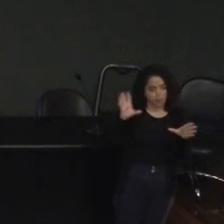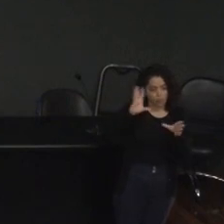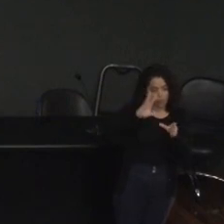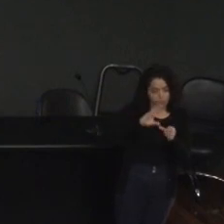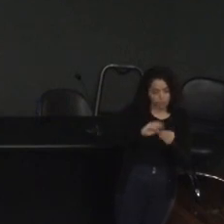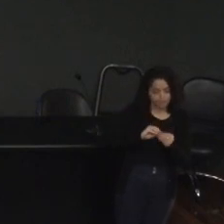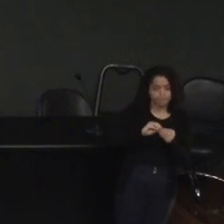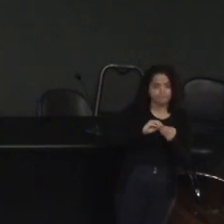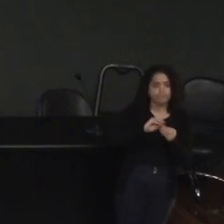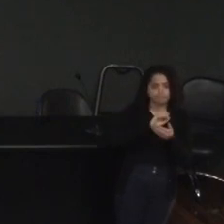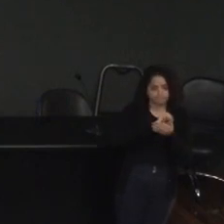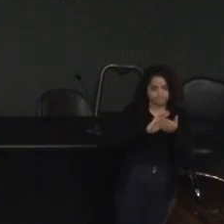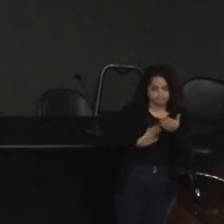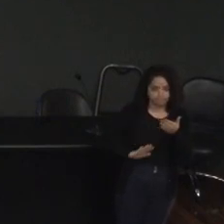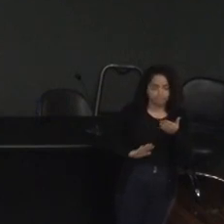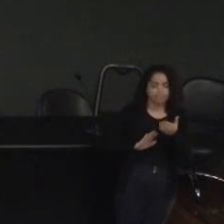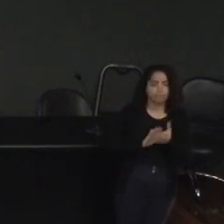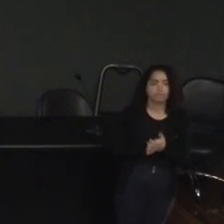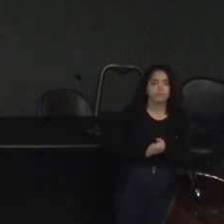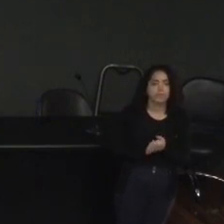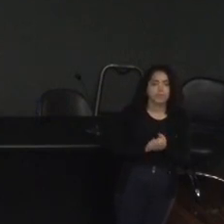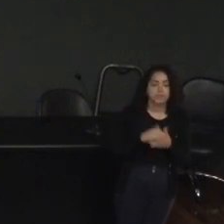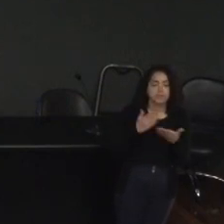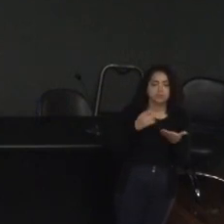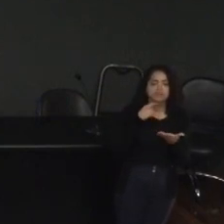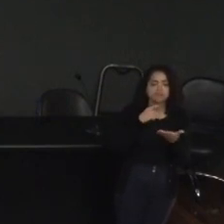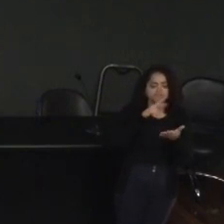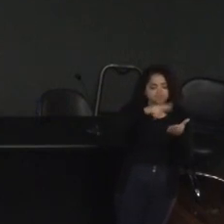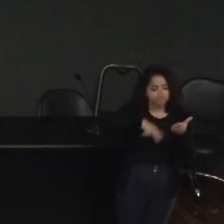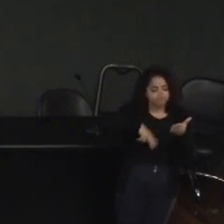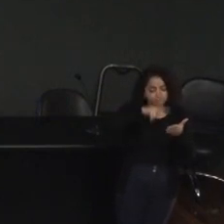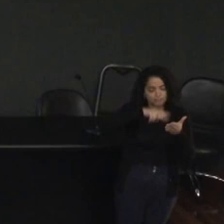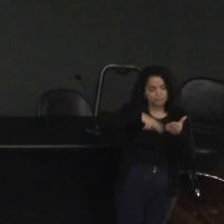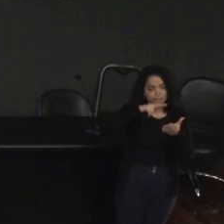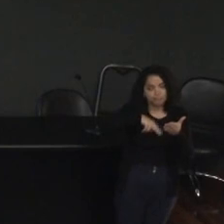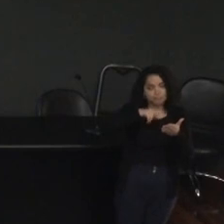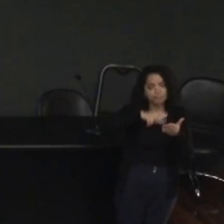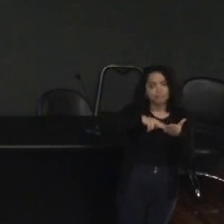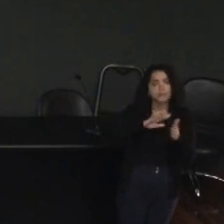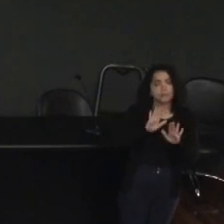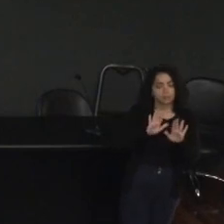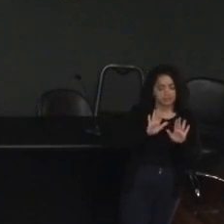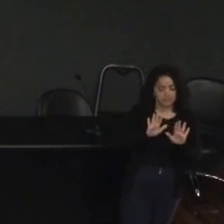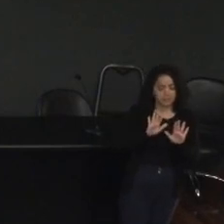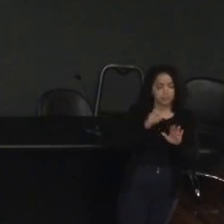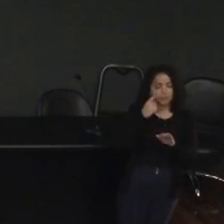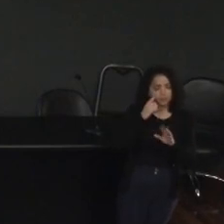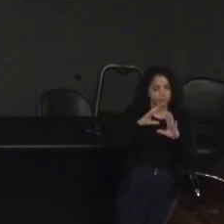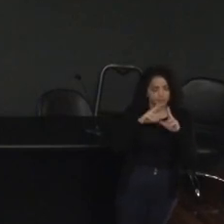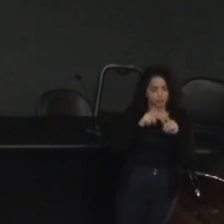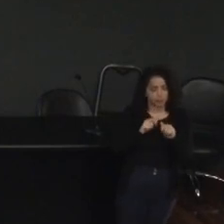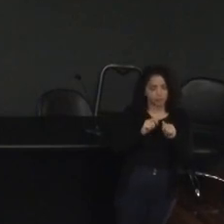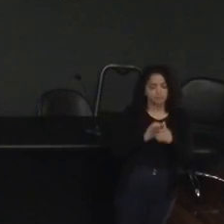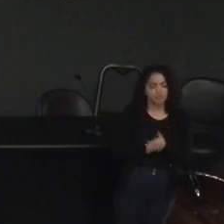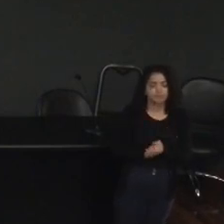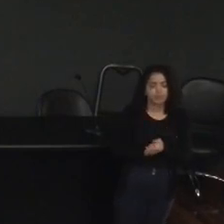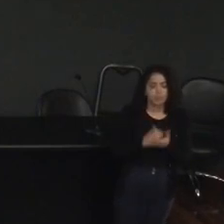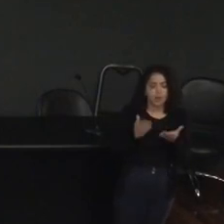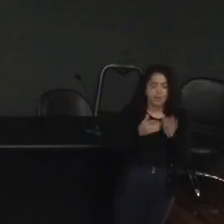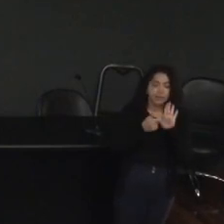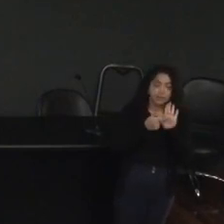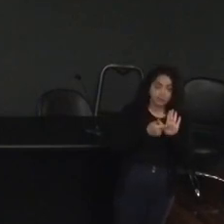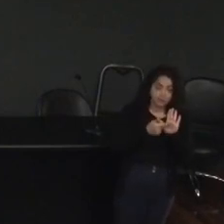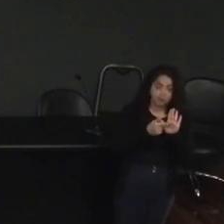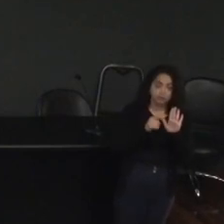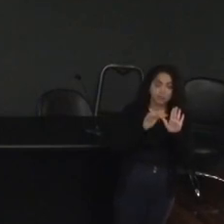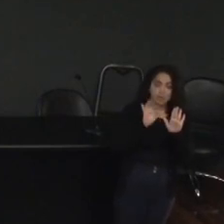caber no Exercício né então por isso que não vocês não conseguem ler isso aqui mas Fiquem tranquilos que daqui a pouco a gente já vai já vai ver tudo isso então aqui ó você tem